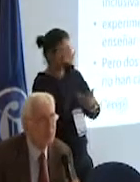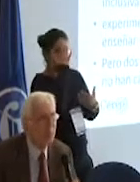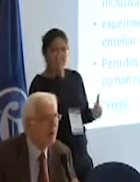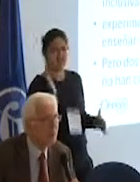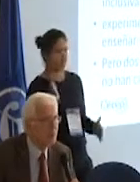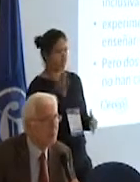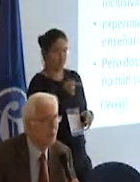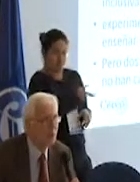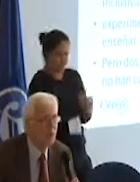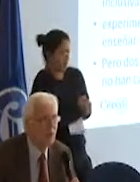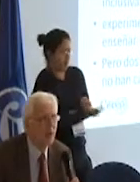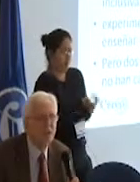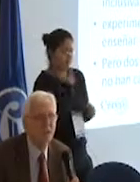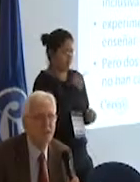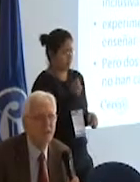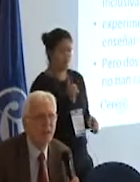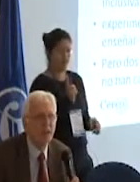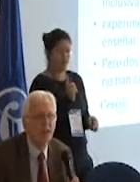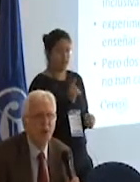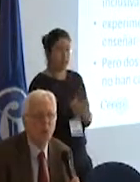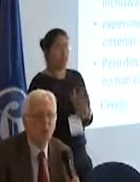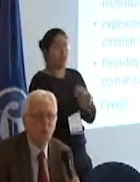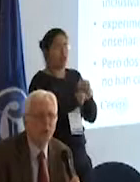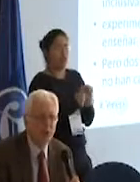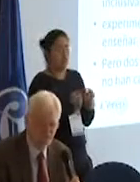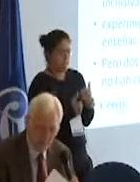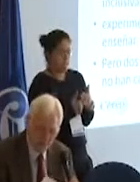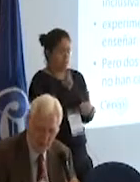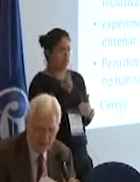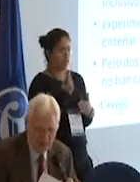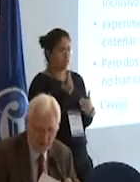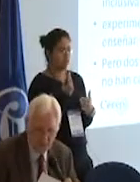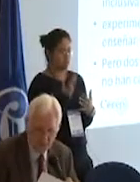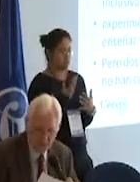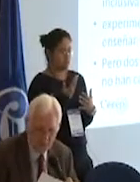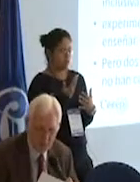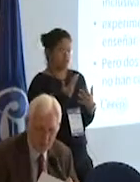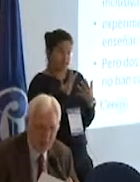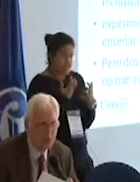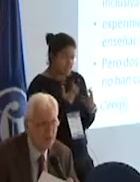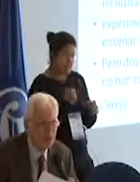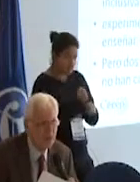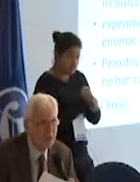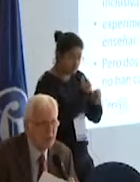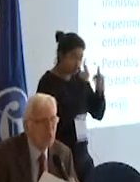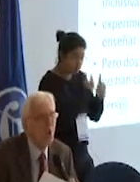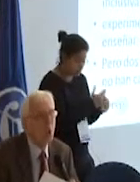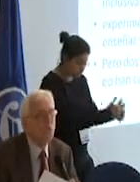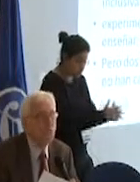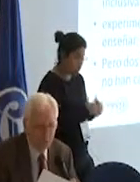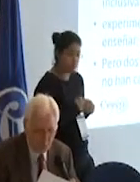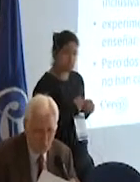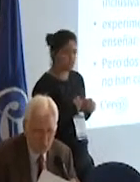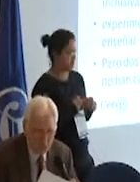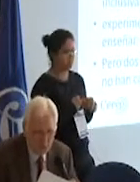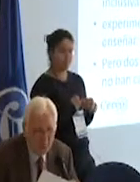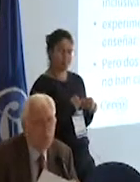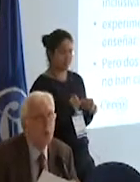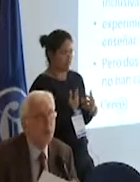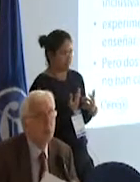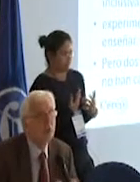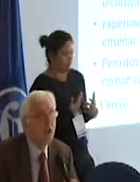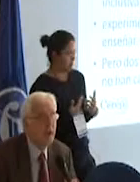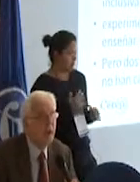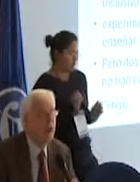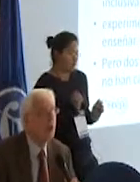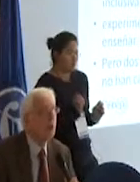encuestas. Los docentes dicen que al comienzo no estaban muy dispuestos a recibir alumnos en